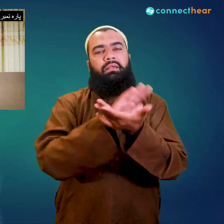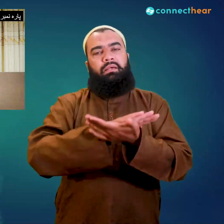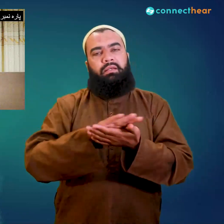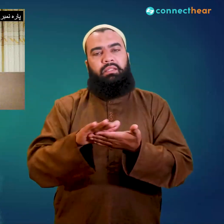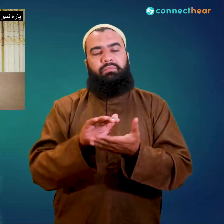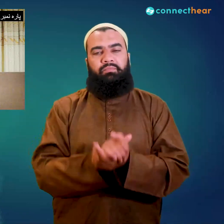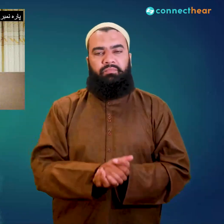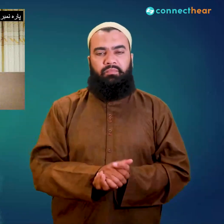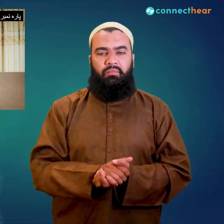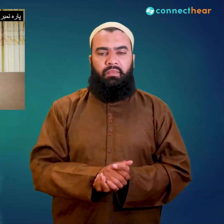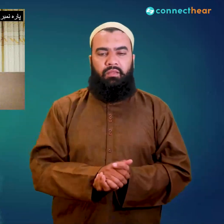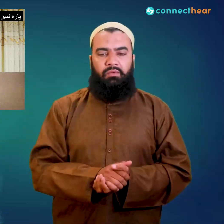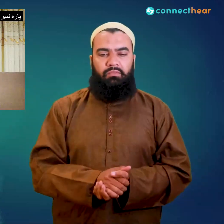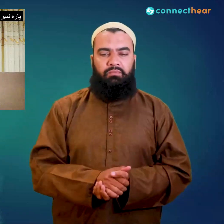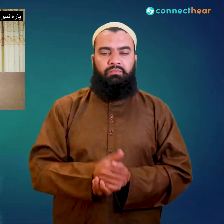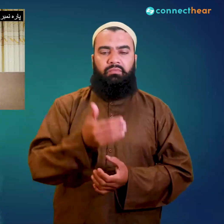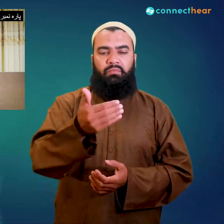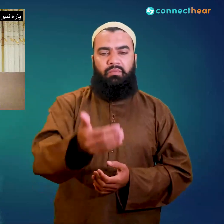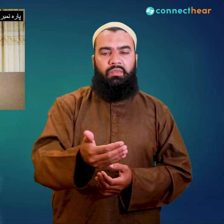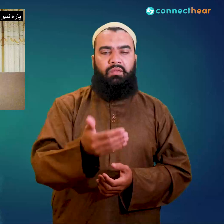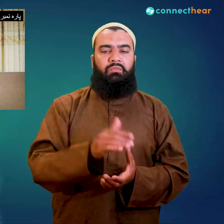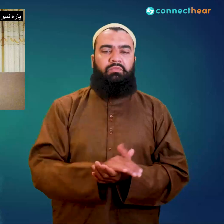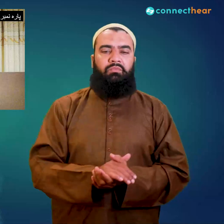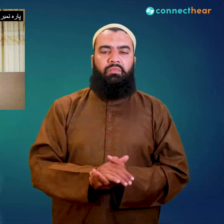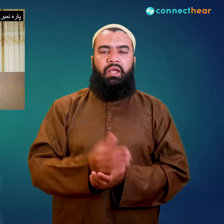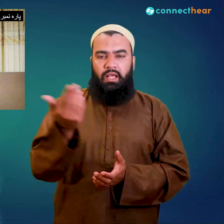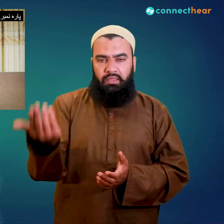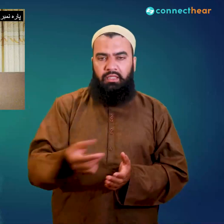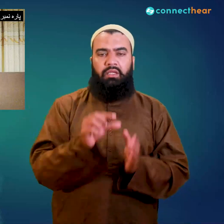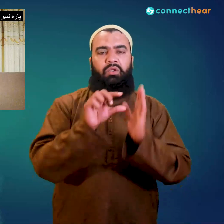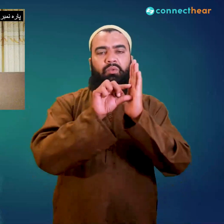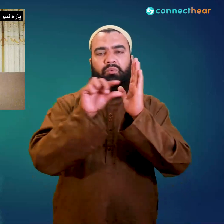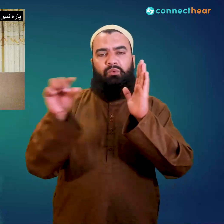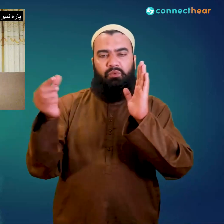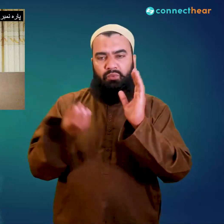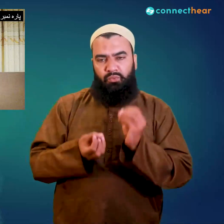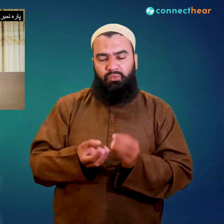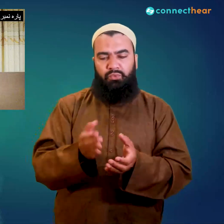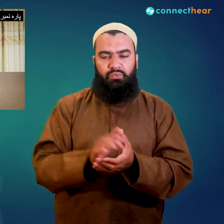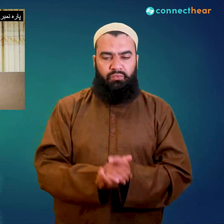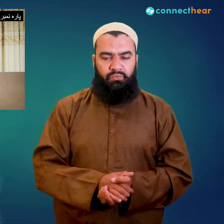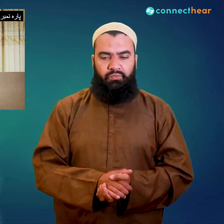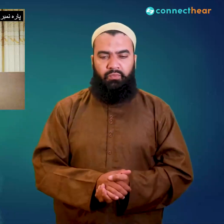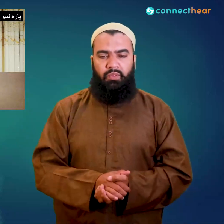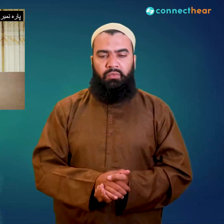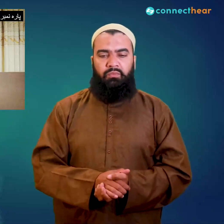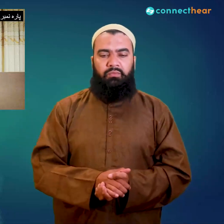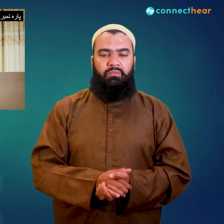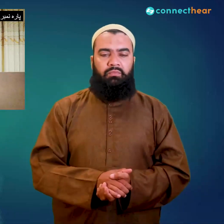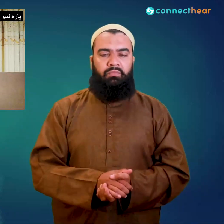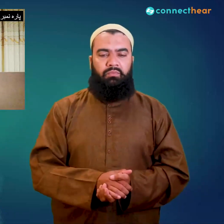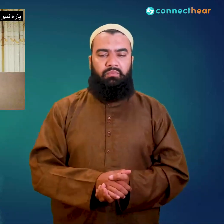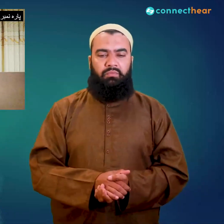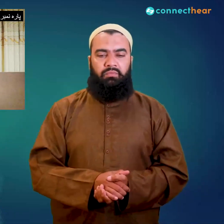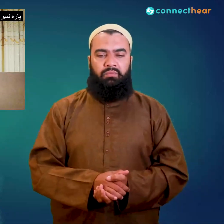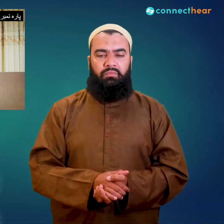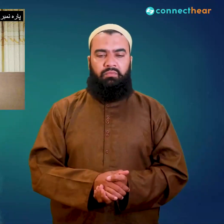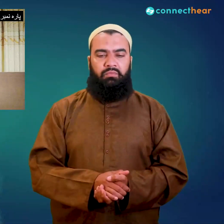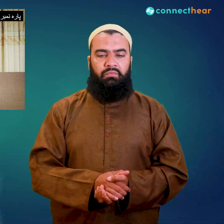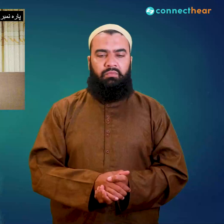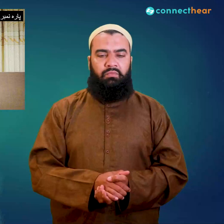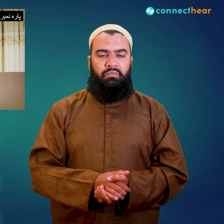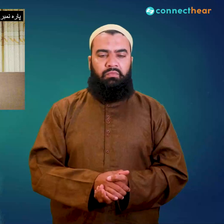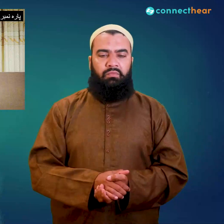کی اس دعا کے ساتھ، اور آیت نمبر 102 کے اندر یہ فرمایا گیا ذَلِكَ مِنْ أَنْبَاءِ الْغَيْبِ